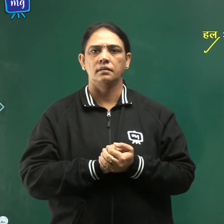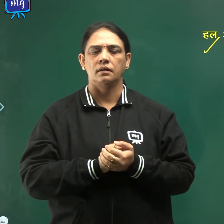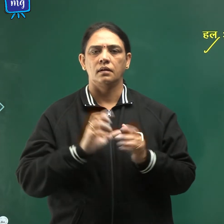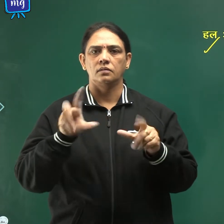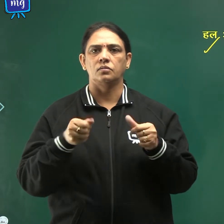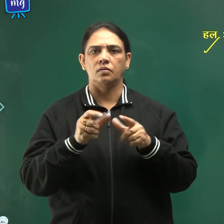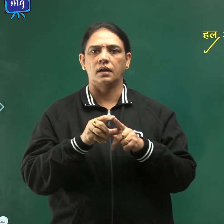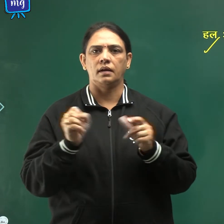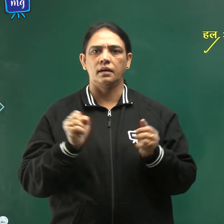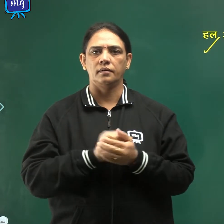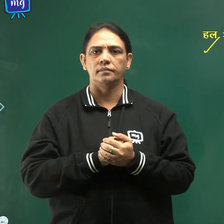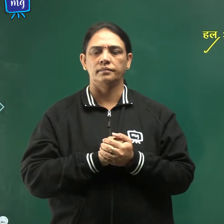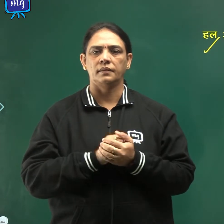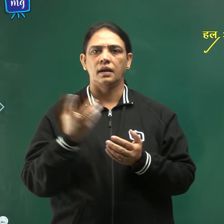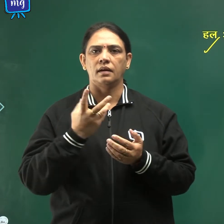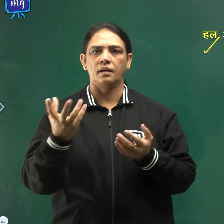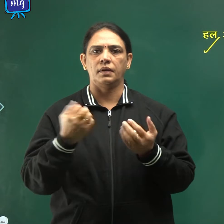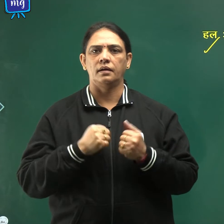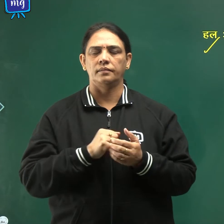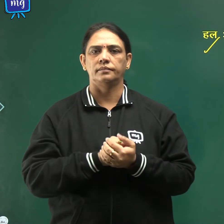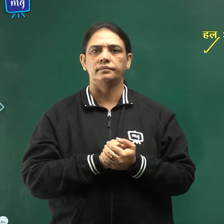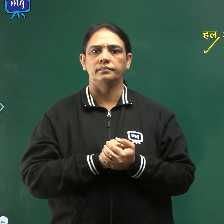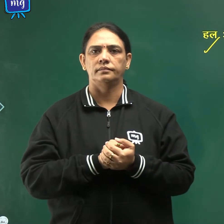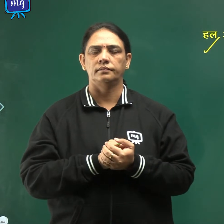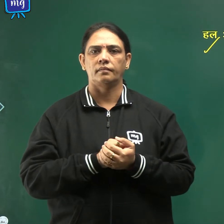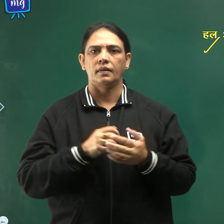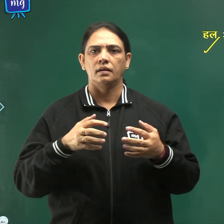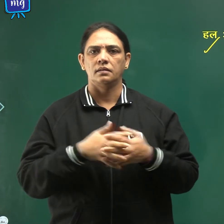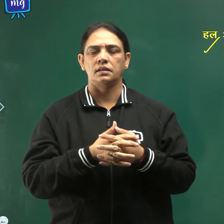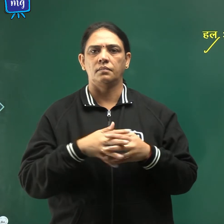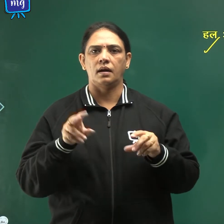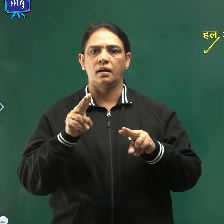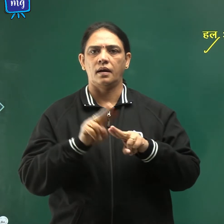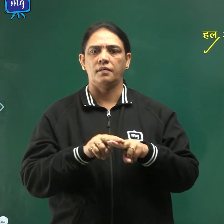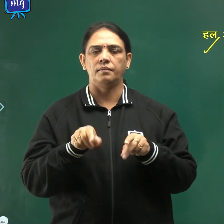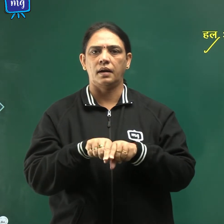ज्ञात कर लेंगे। कितना आया? सिग्मा एफ बराबर